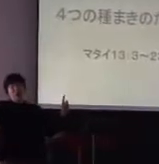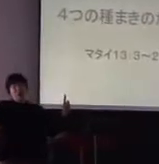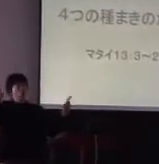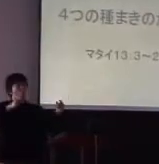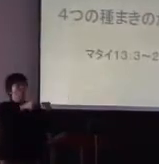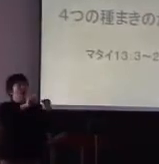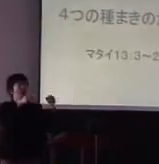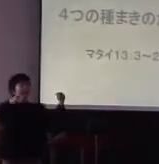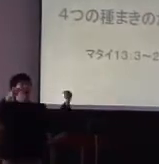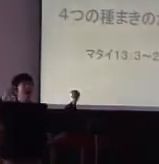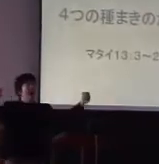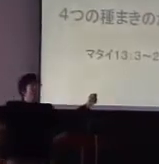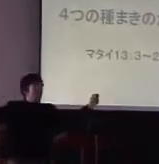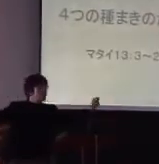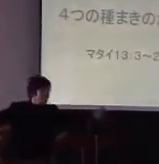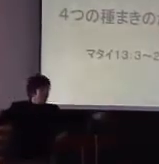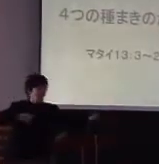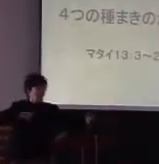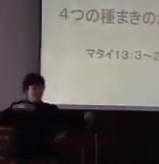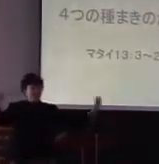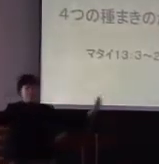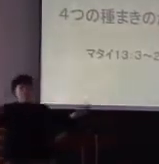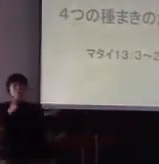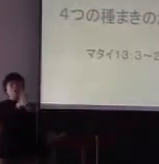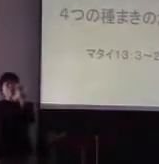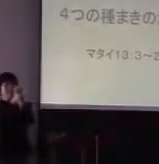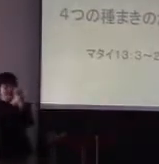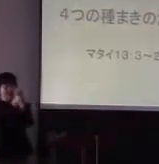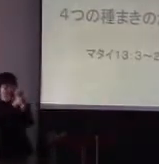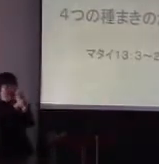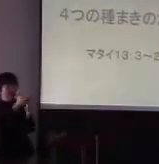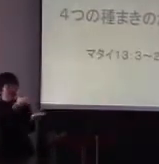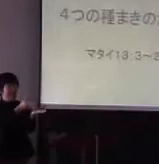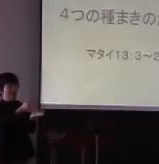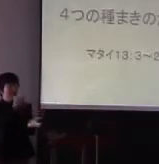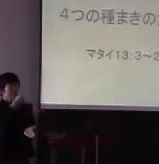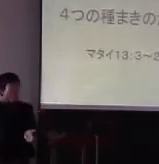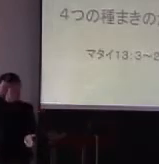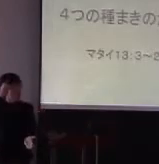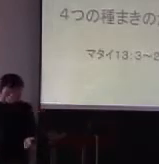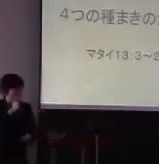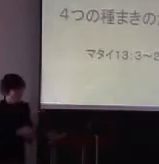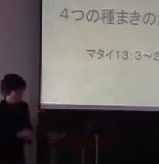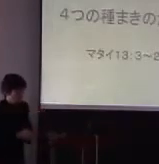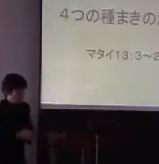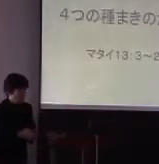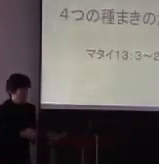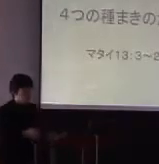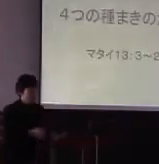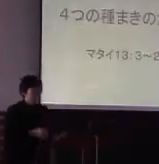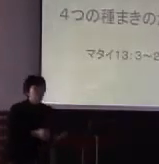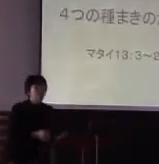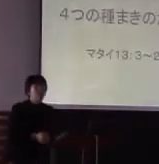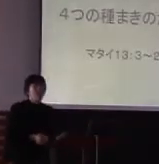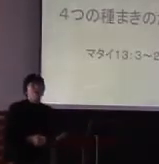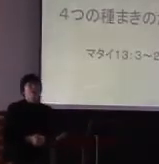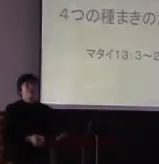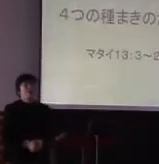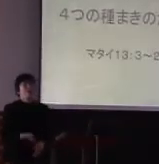マタイの13章の3節から23節です、うん、長いのでまとめて説明したいとお話をしたいと思います。